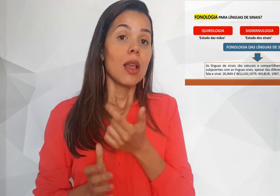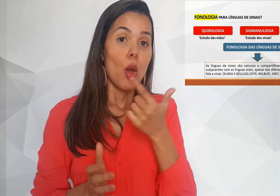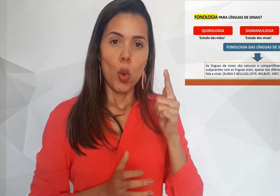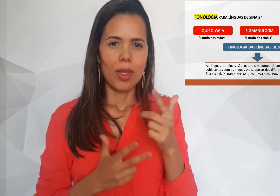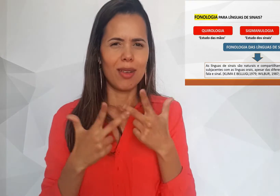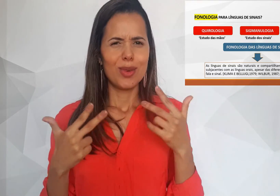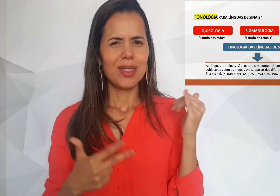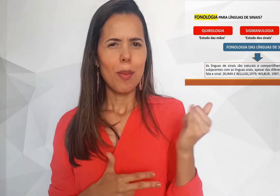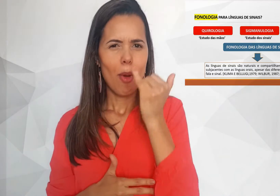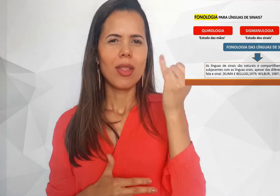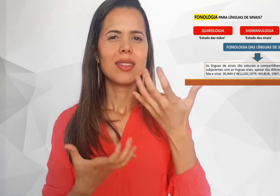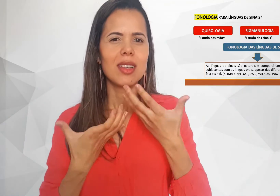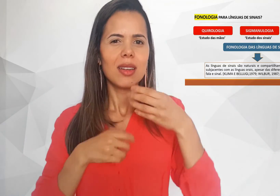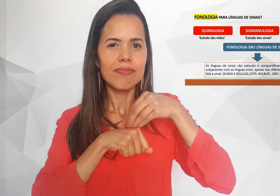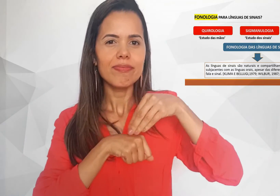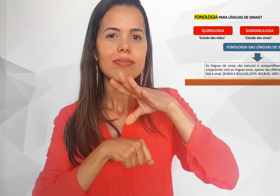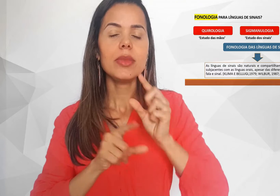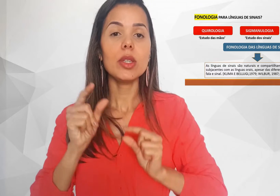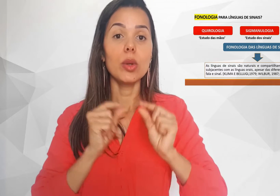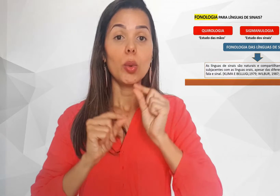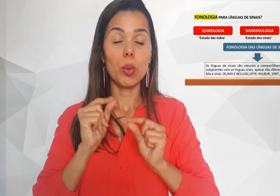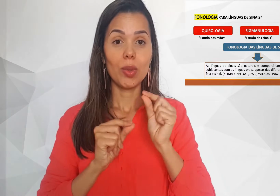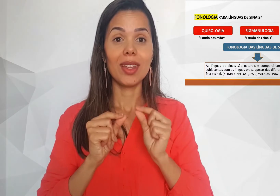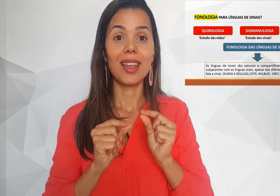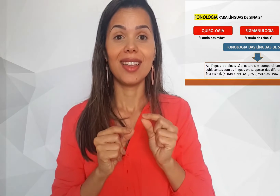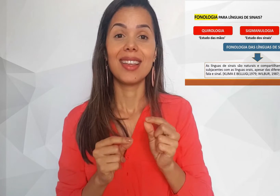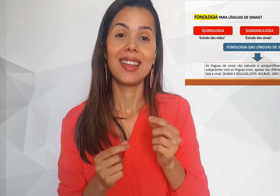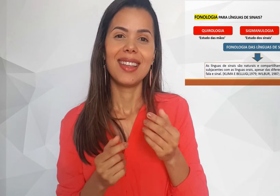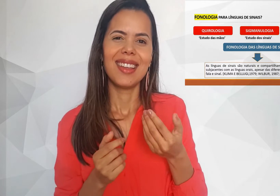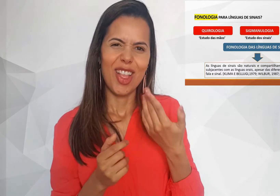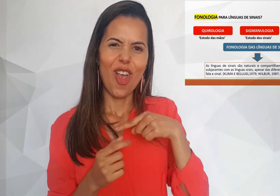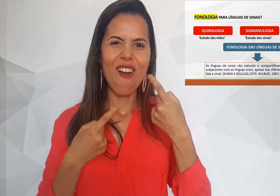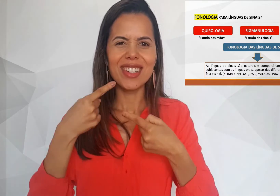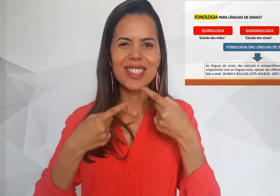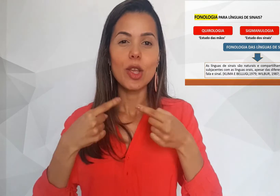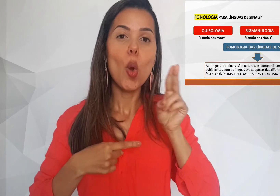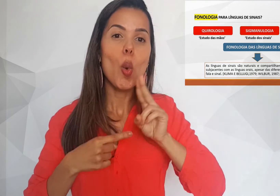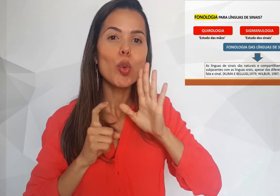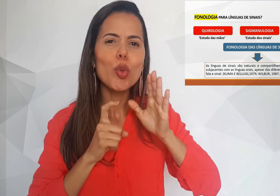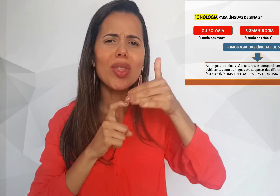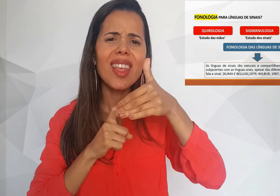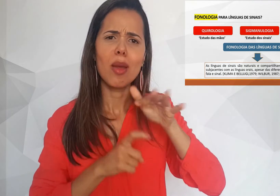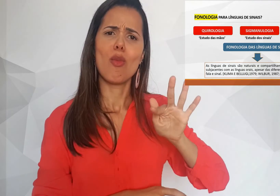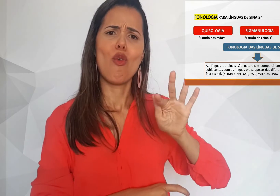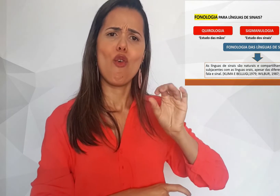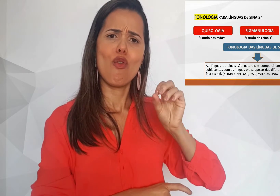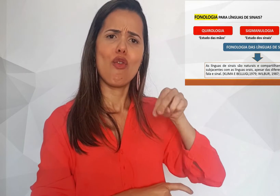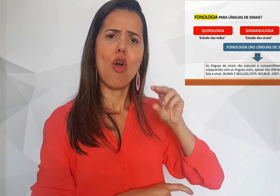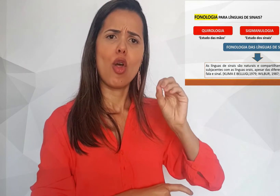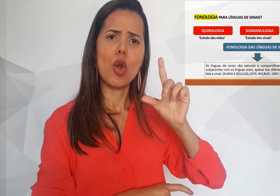sinais. Outra coisa importante que eu já queria comentar com vocês nessa aula é justamente em razão do uso de